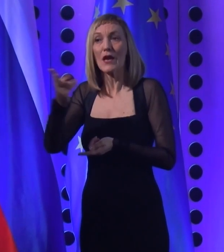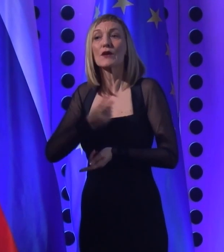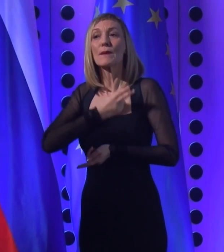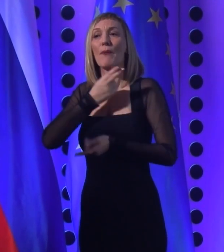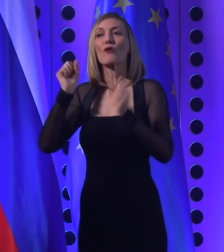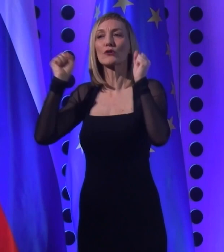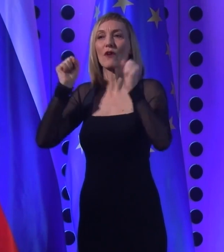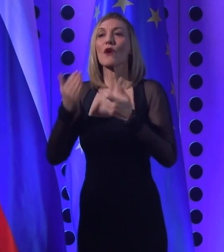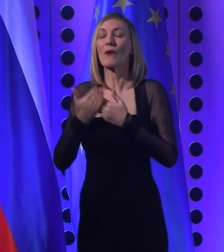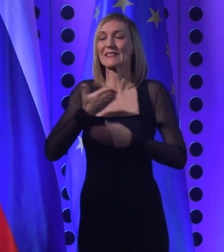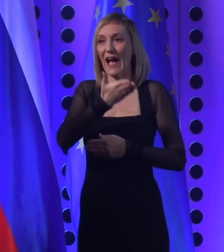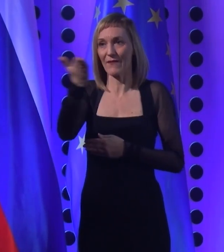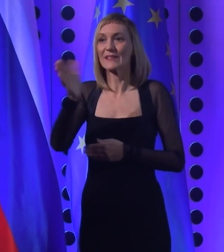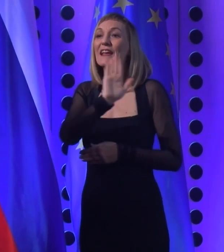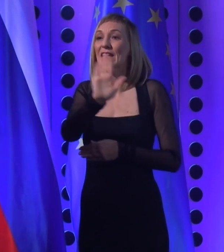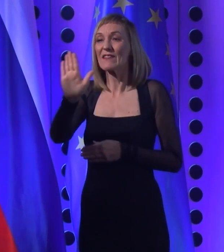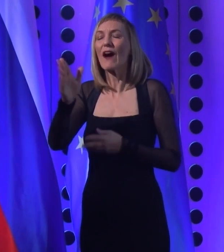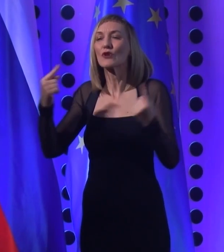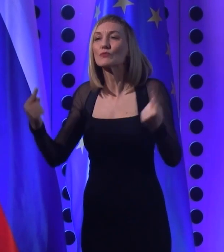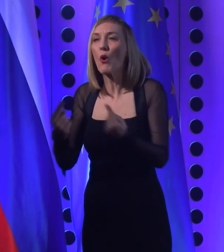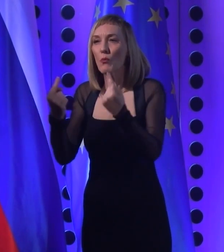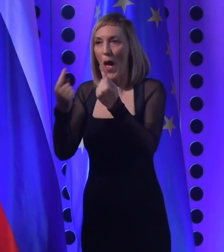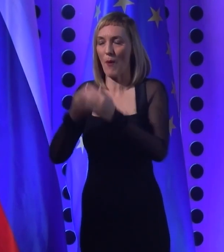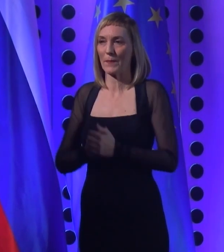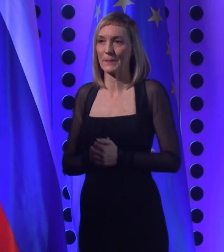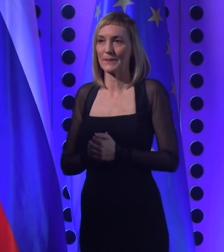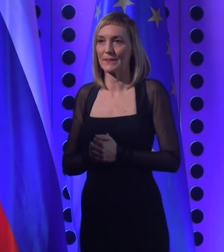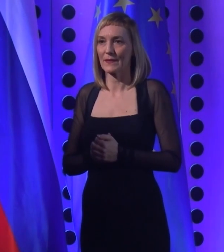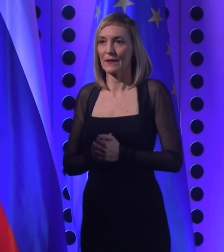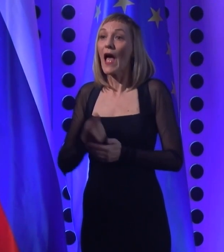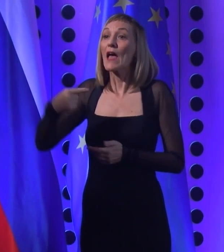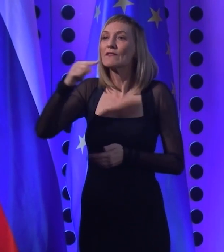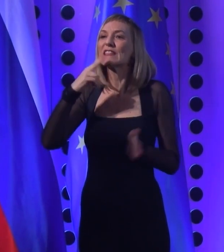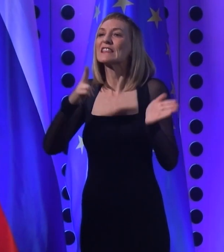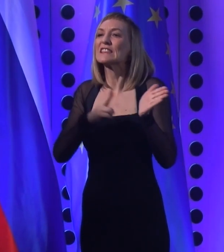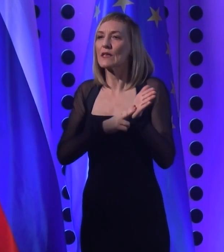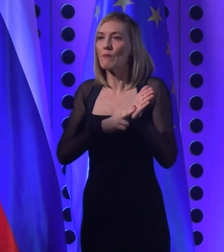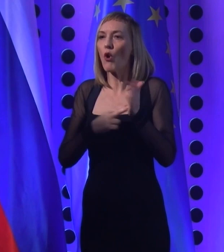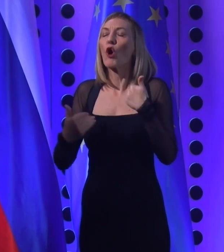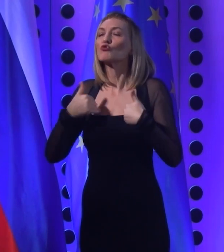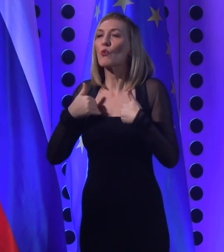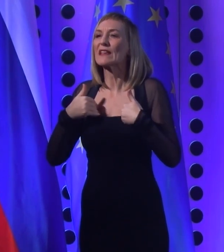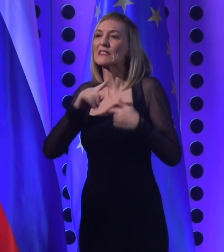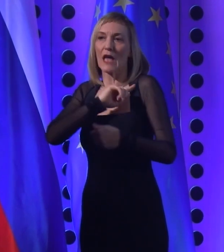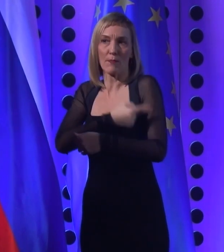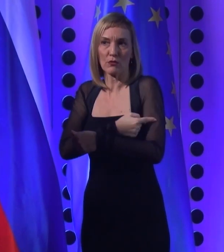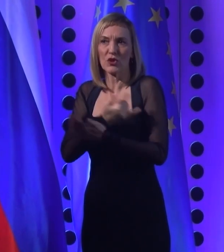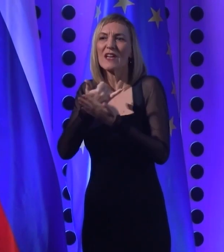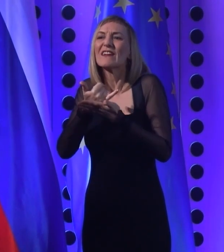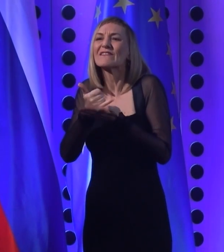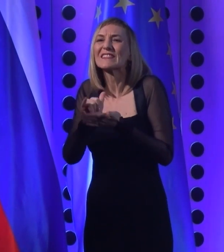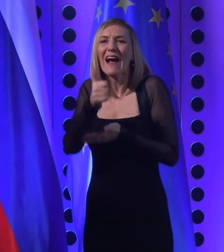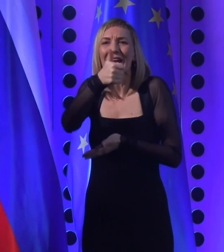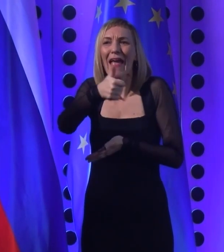ponosom navijamo za vas in vas spodbujamo. Ste simbol življenjske moči, vsak